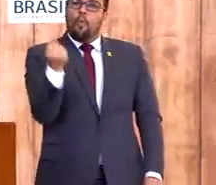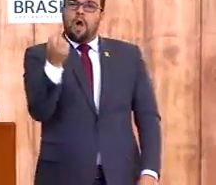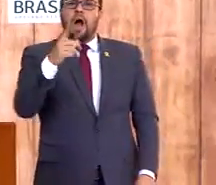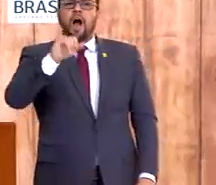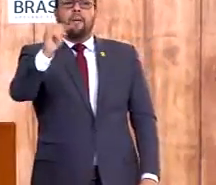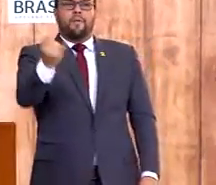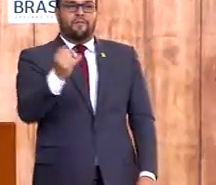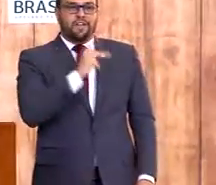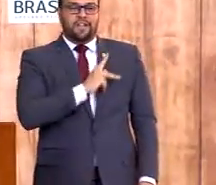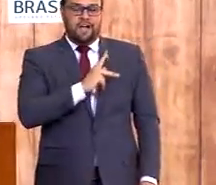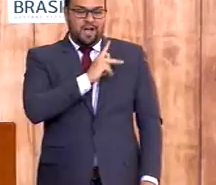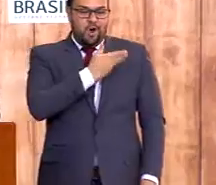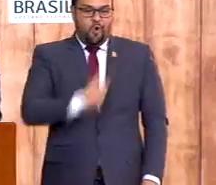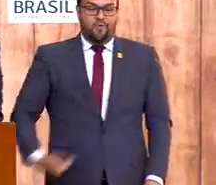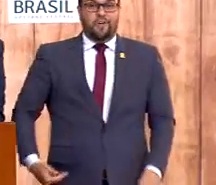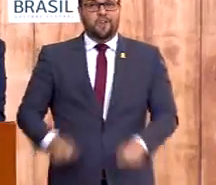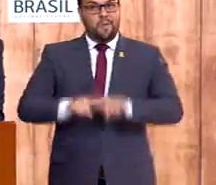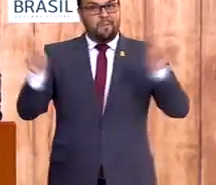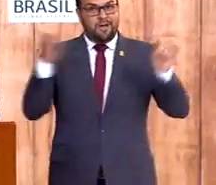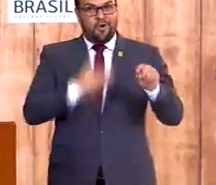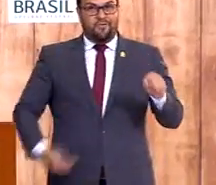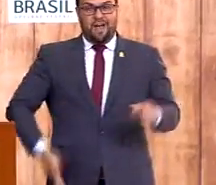nesse governo